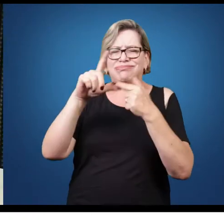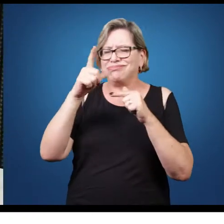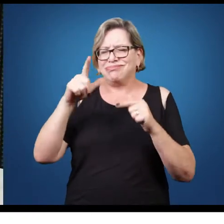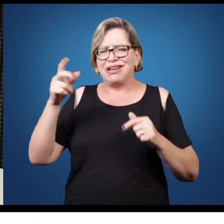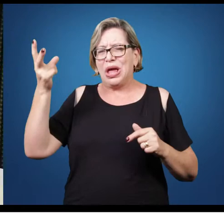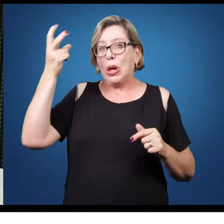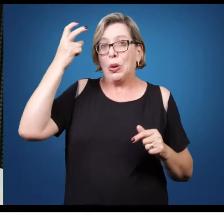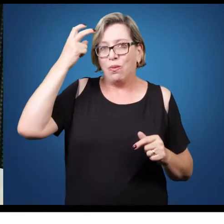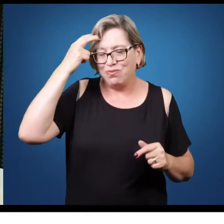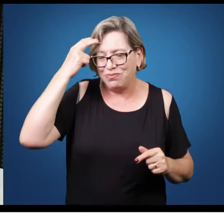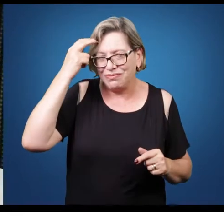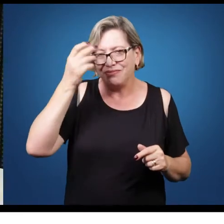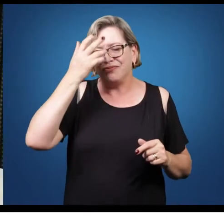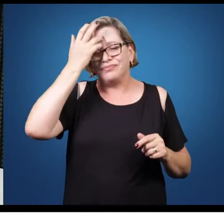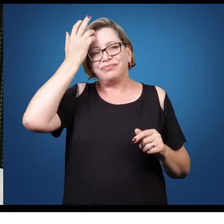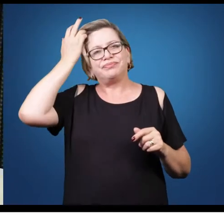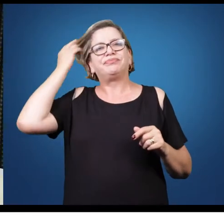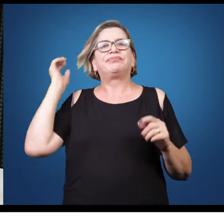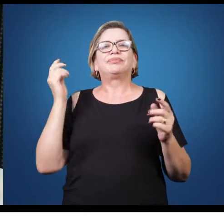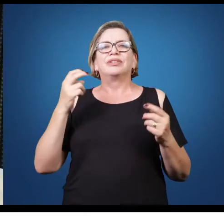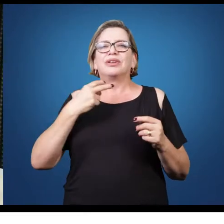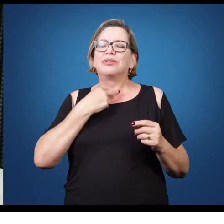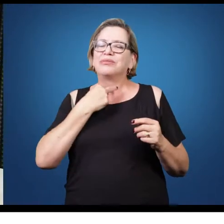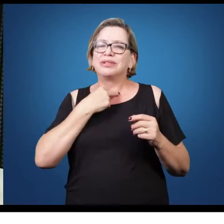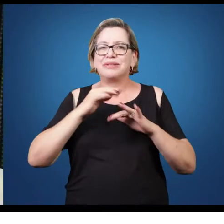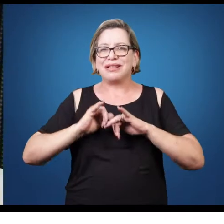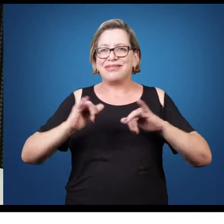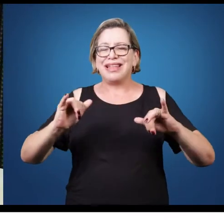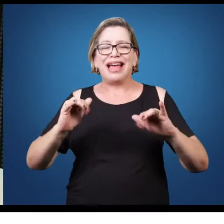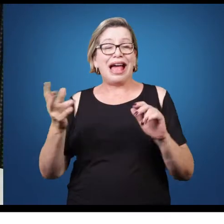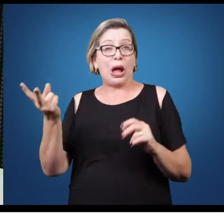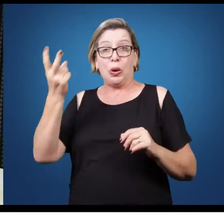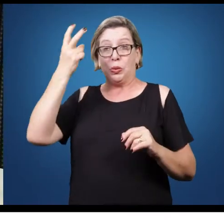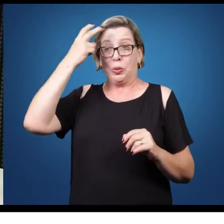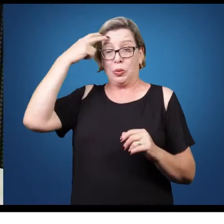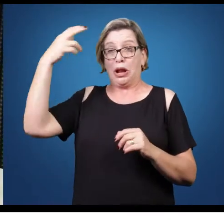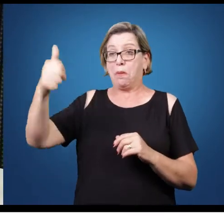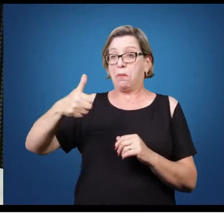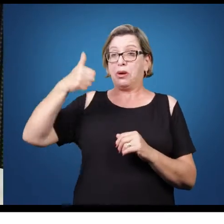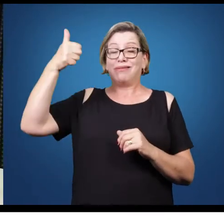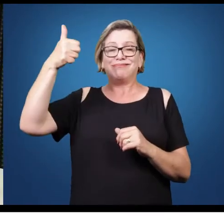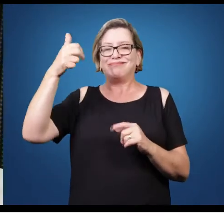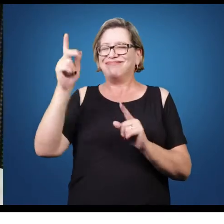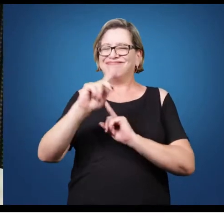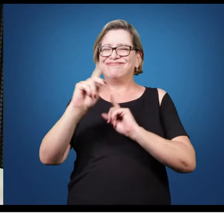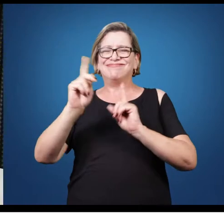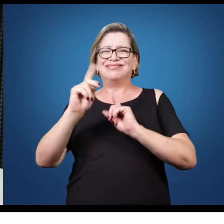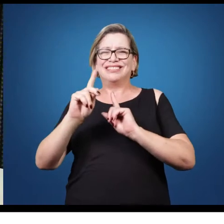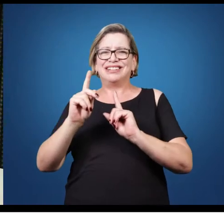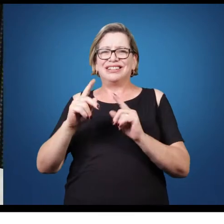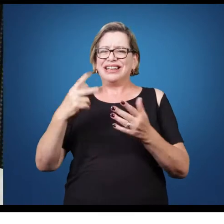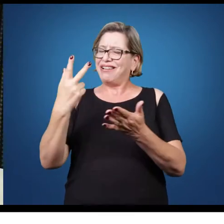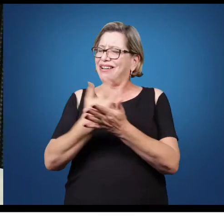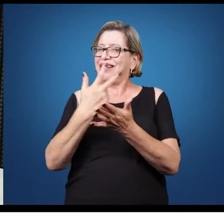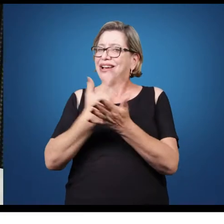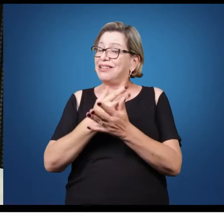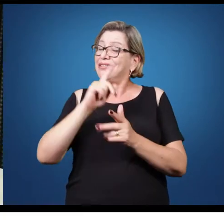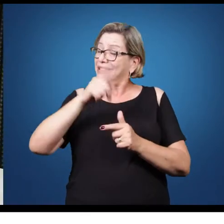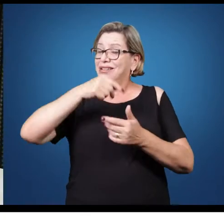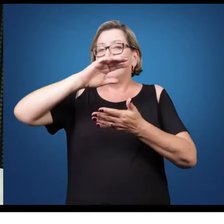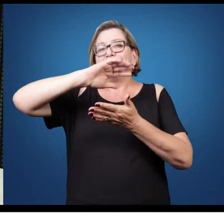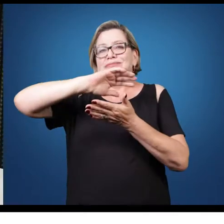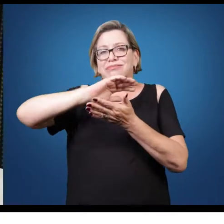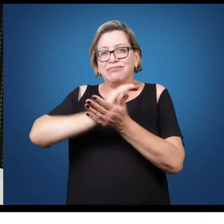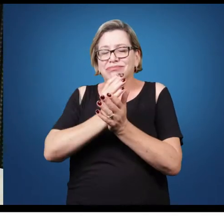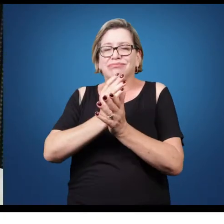e outro não é não é possível dizer que tem uma cultura mais rica que a outra somos um somos surdos é um tipo de